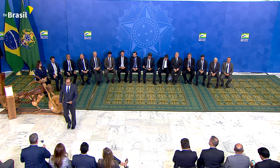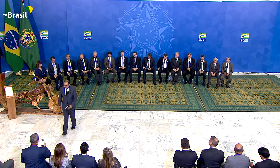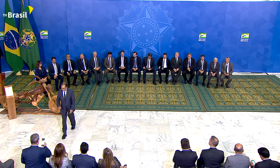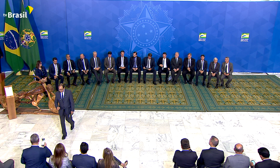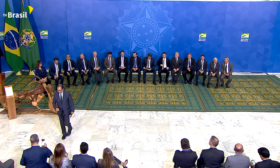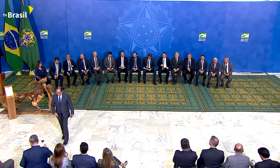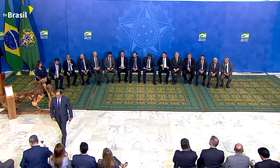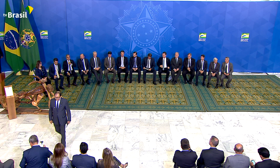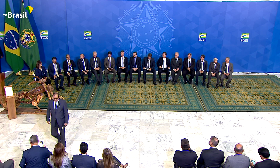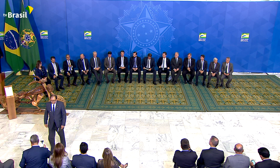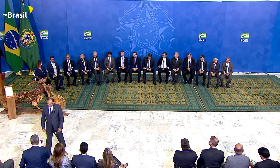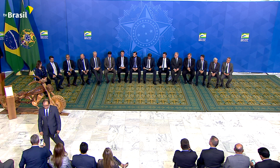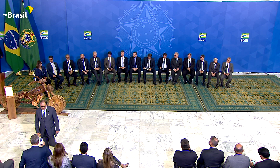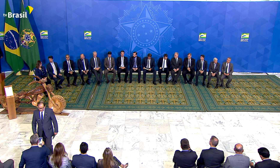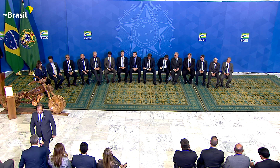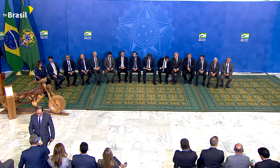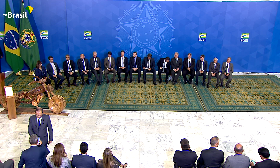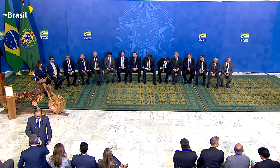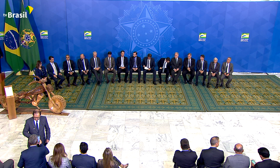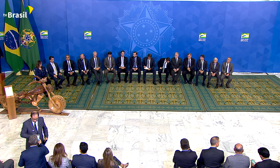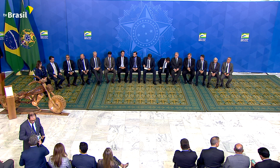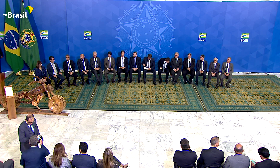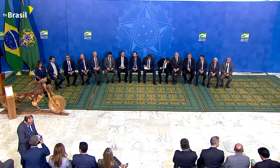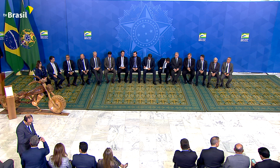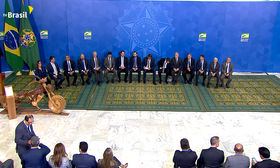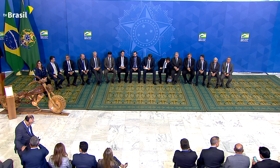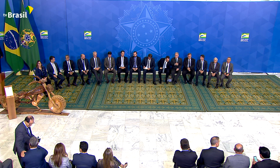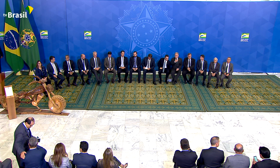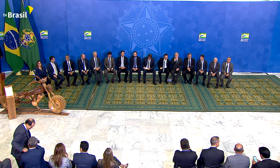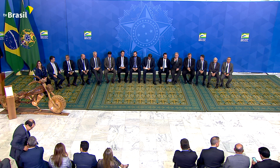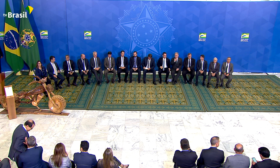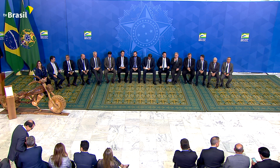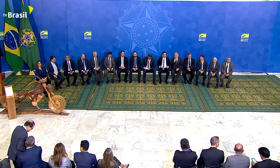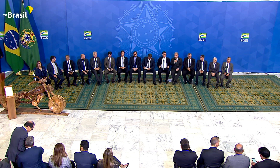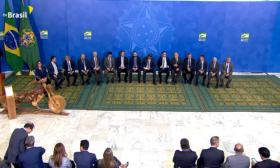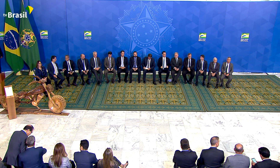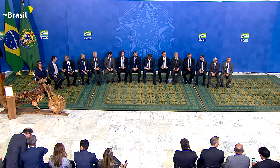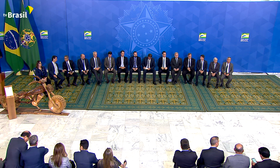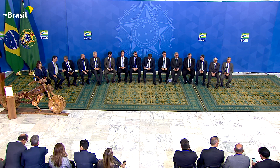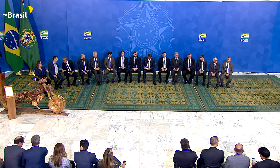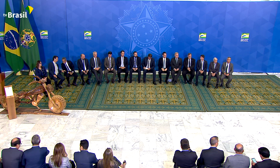o deputado Júlio Amaral fará o seu pronunciamento